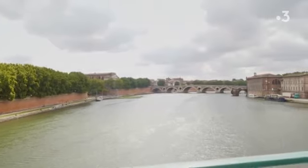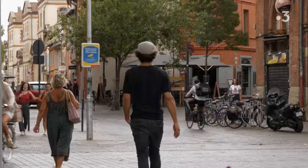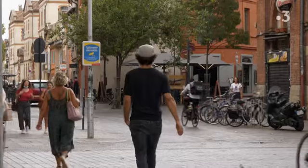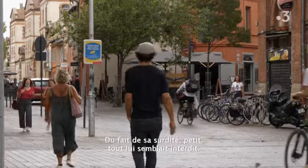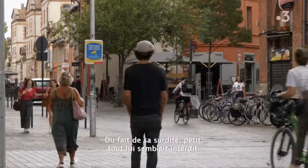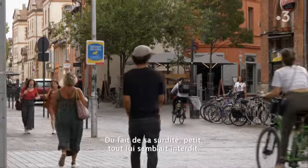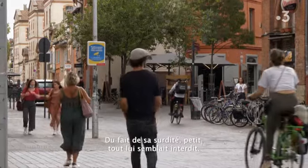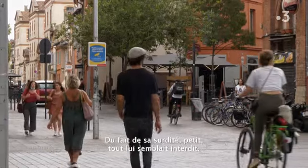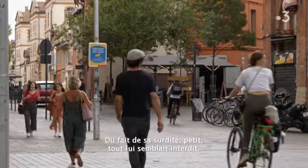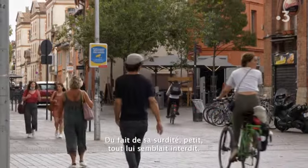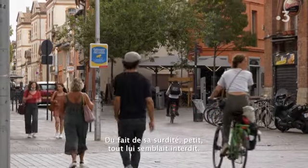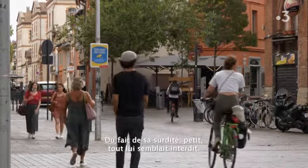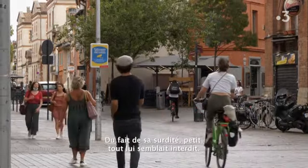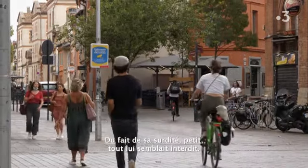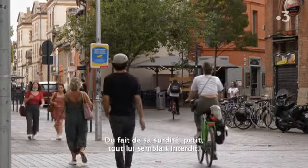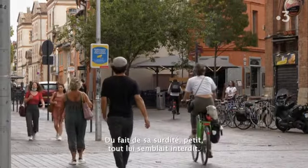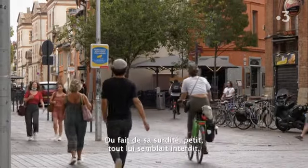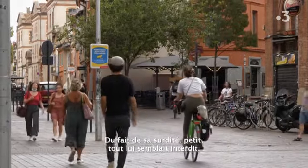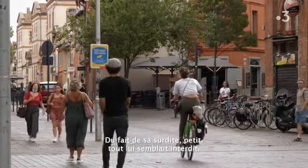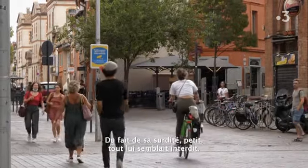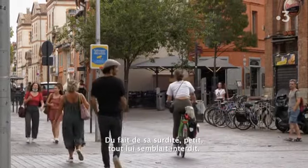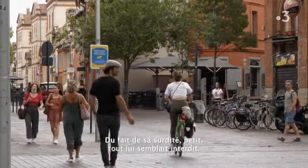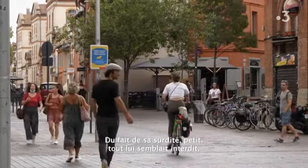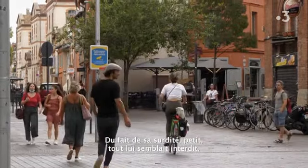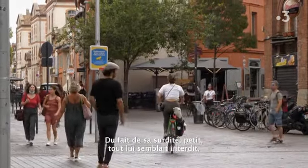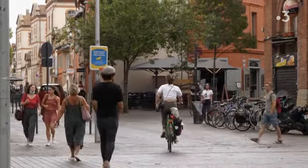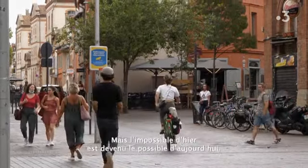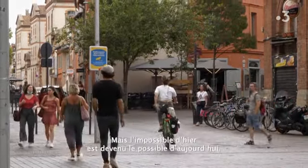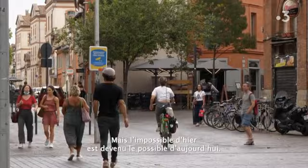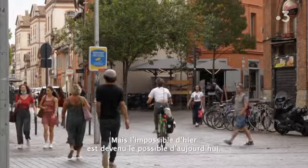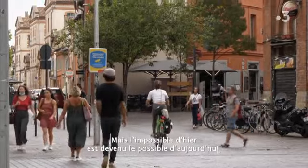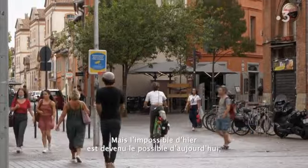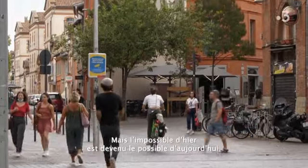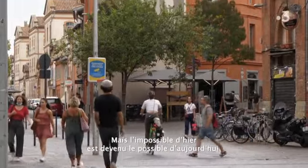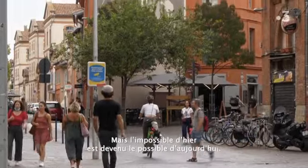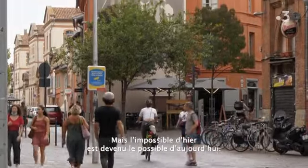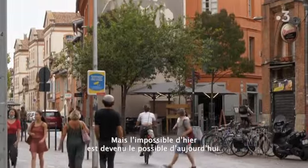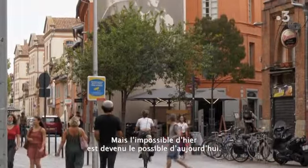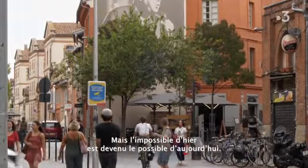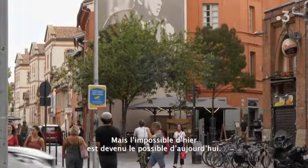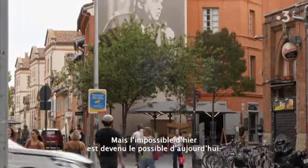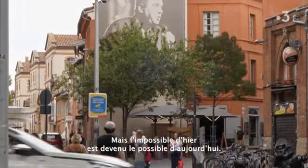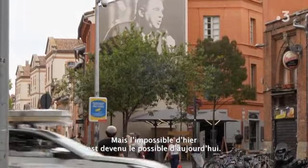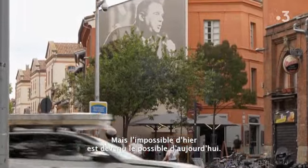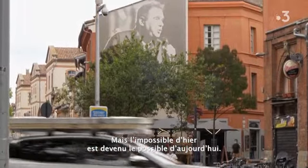fait de la surdité de Martin, petit, tout lui semblait interdit. Mais l'impossible d'hier est devenu le possible